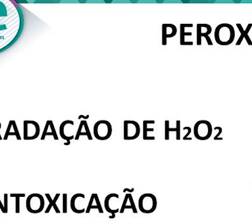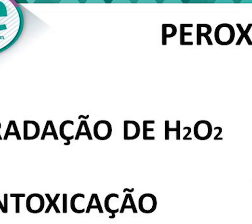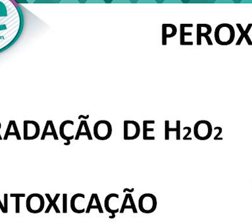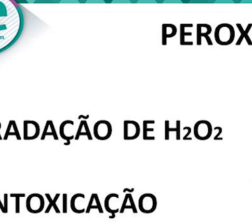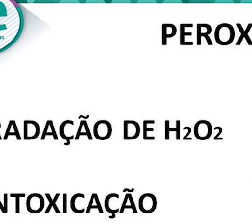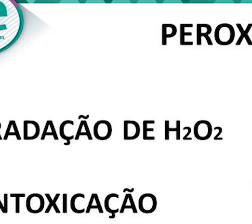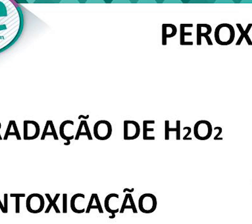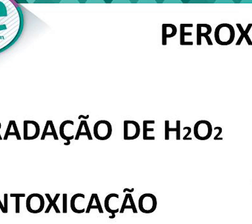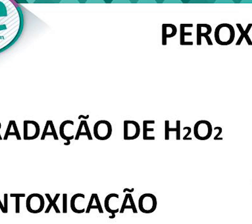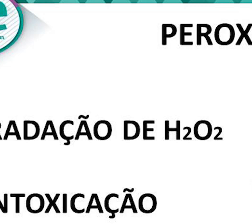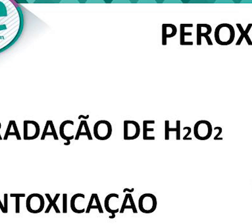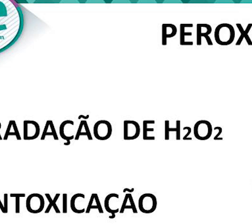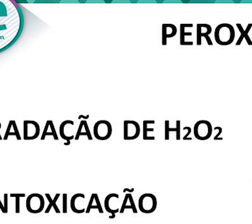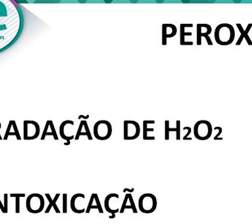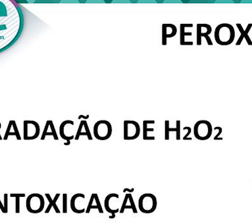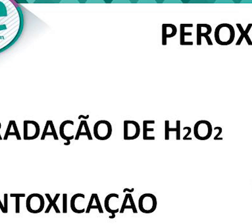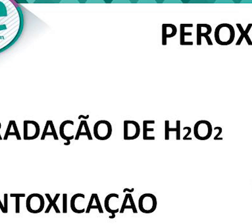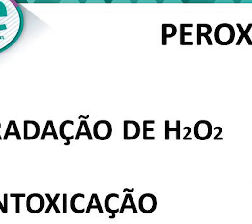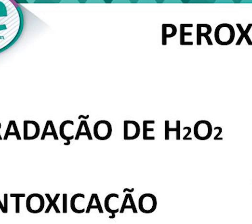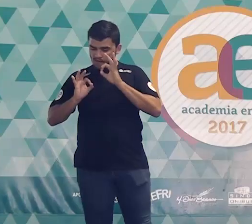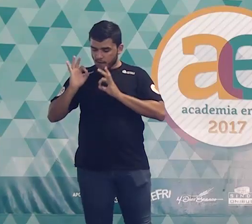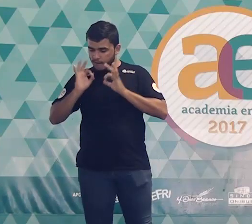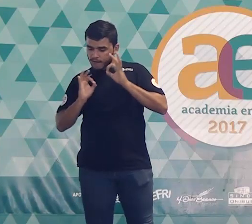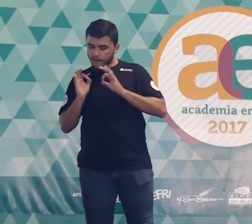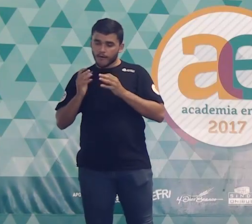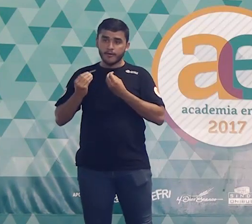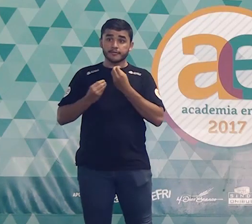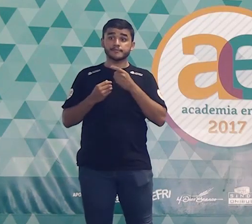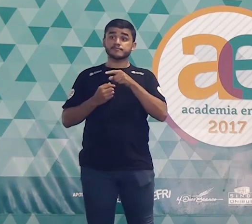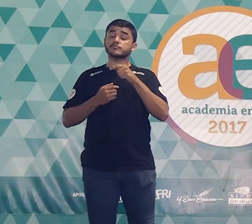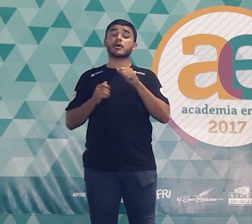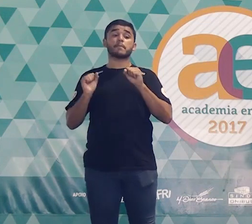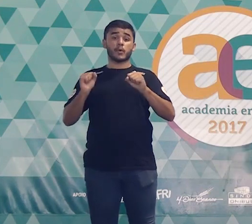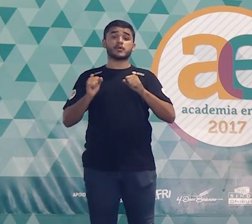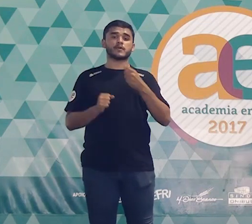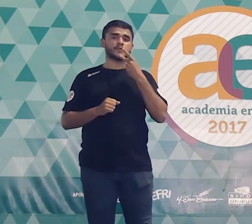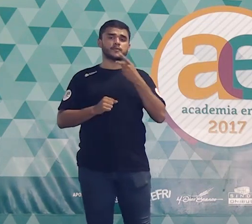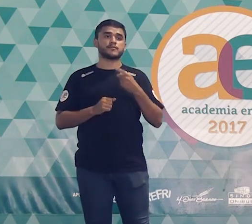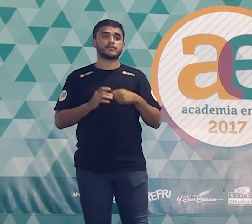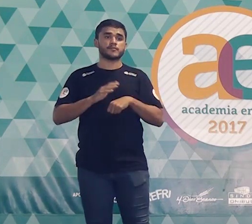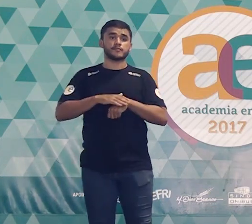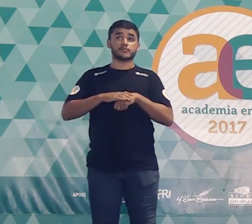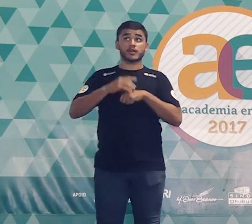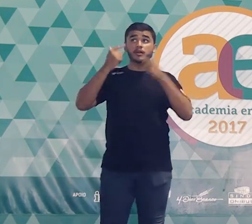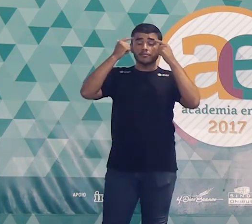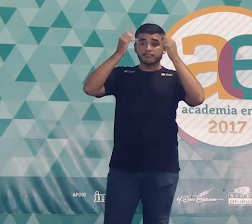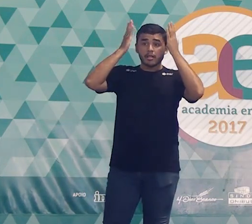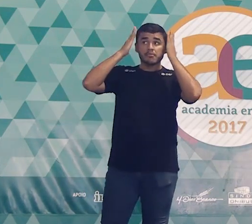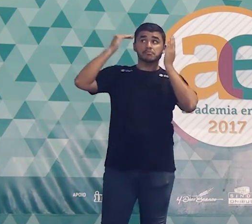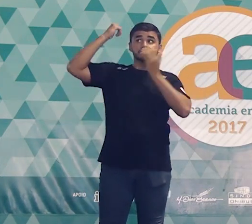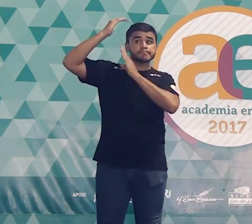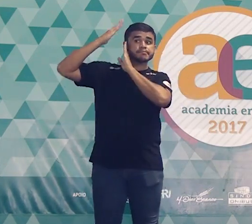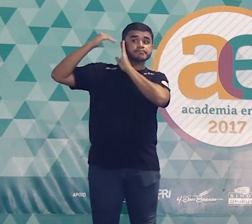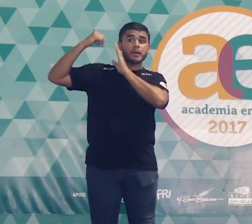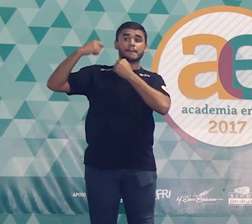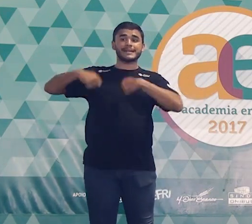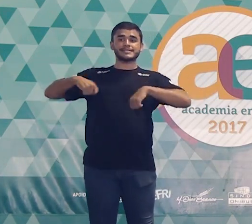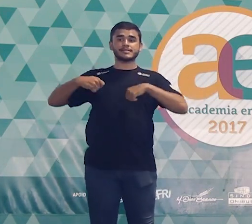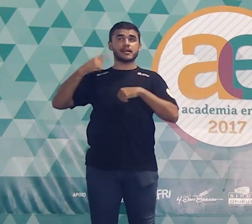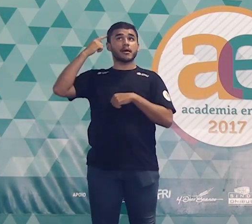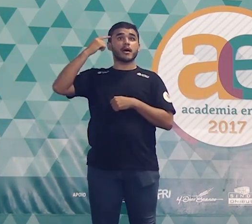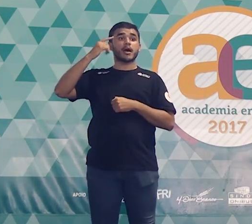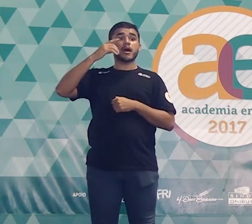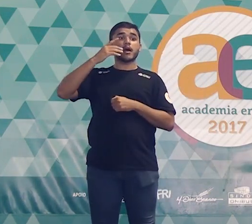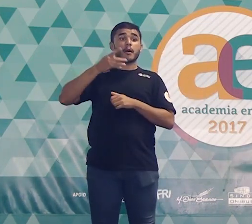A água oxigenada você também é capaz de produzir. Por exemplo, eu já tenho os pelinhos brancos aparecendo, cabelo branco, parte disso